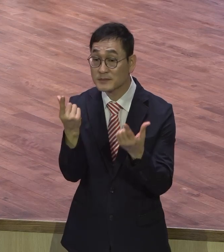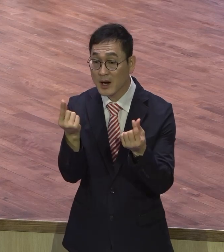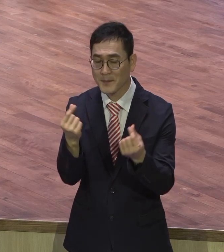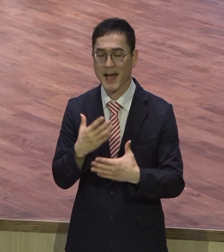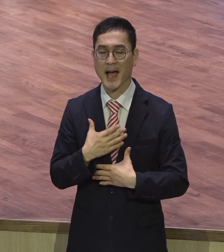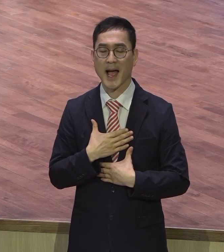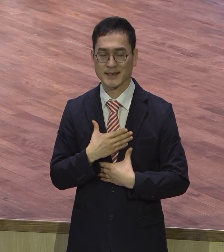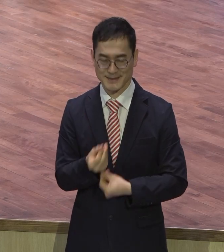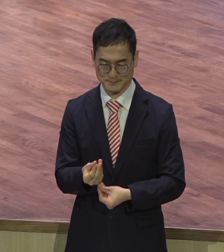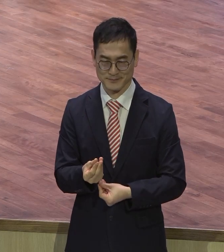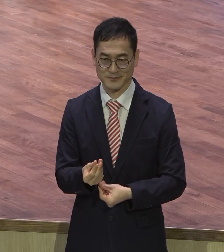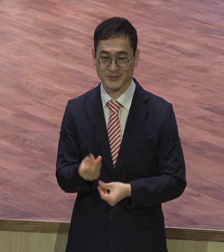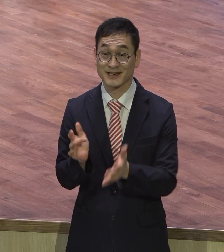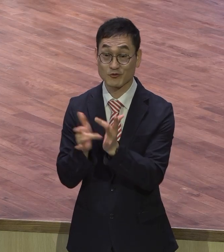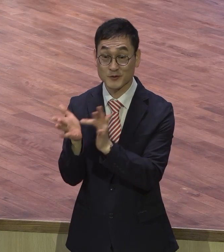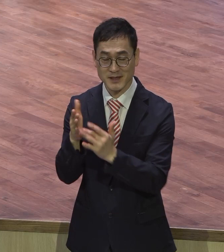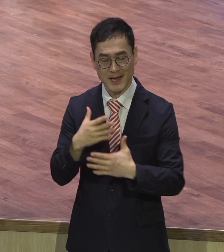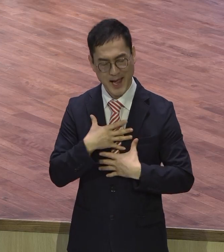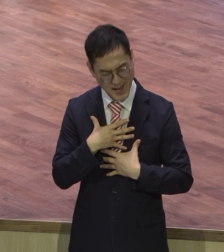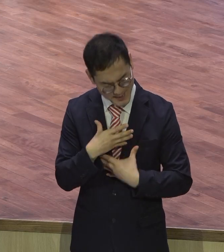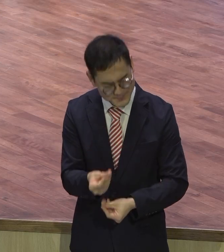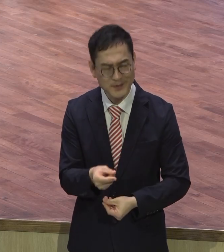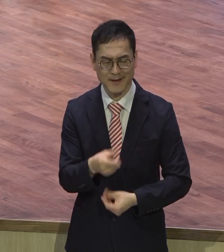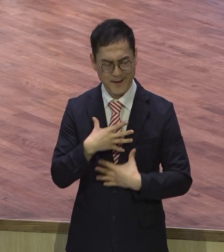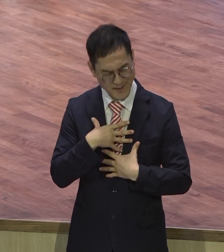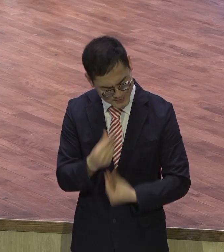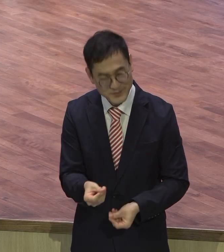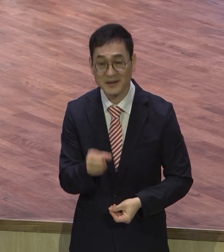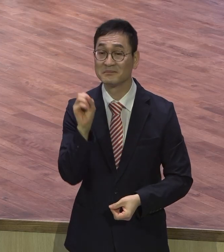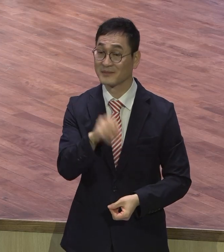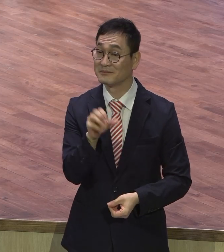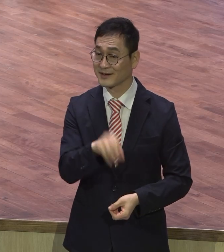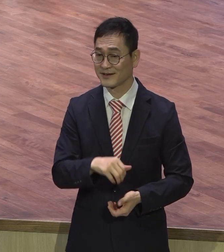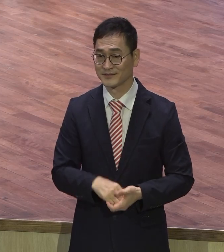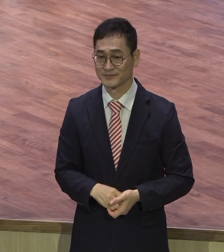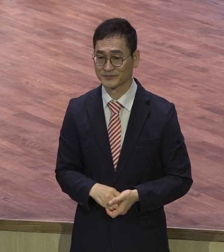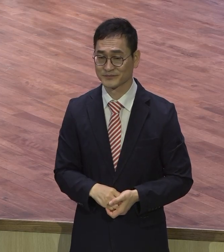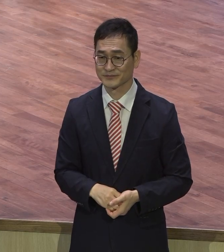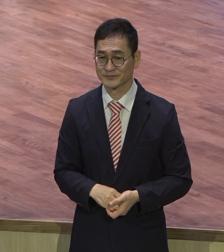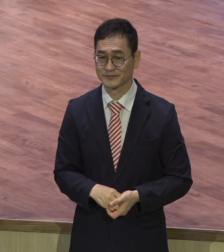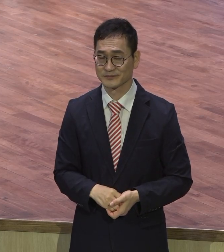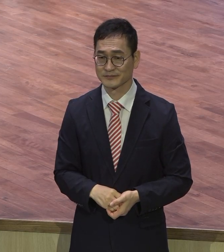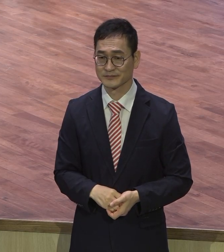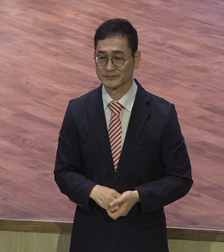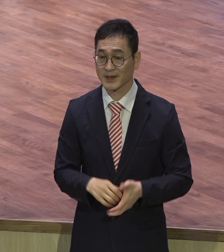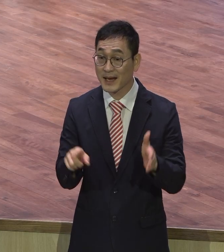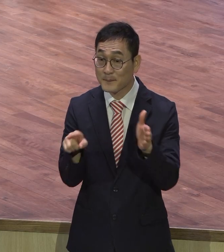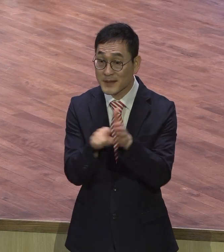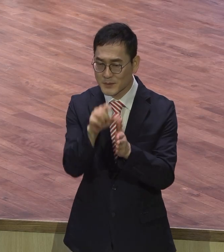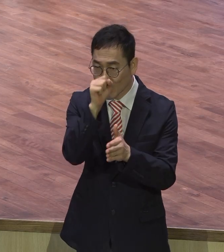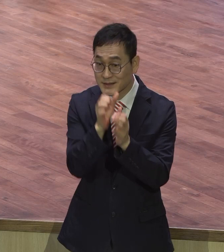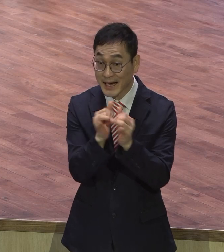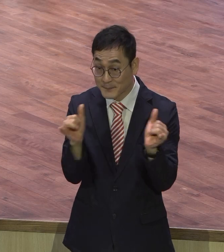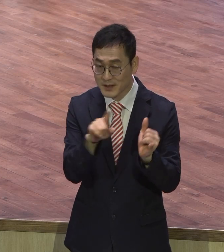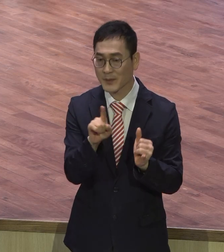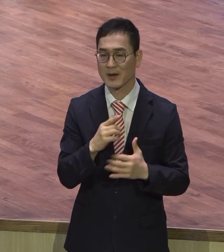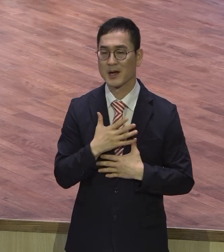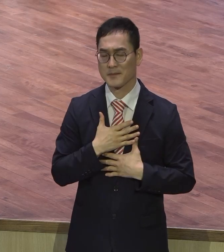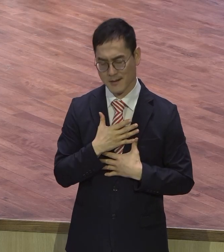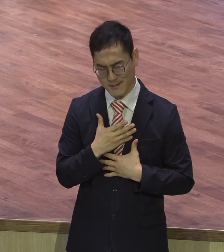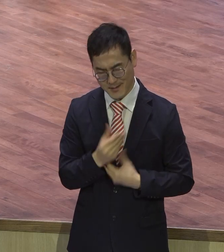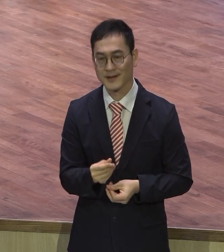여러분에게 가장 중요한 것, 신앙생활을 잘하는 사람의 특징이 뭐냐? 평안이에요. 평안. 얼마나 평안하냐.